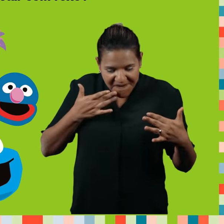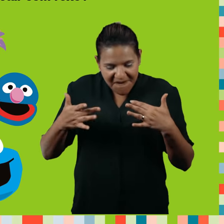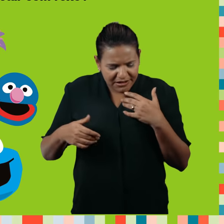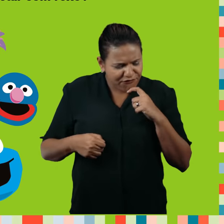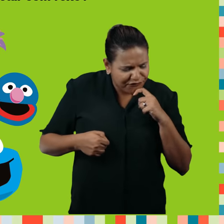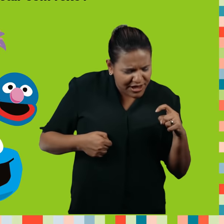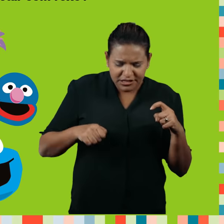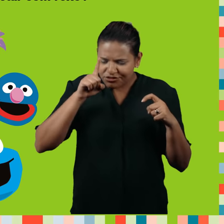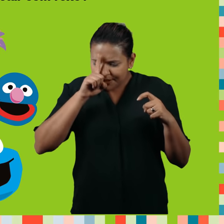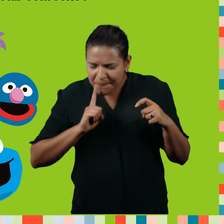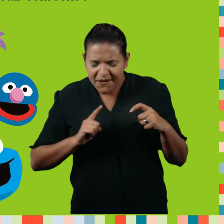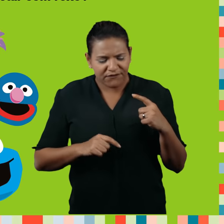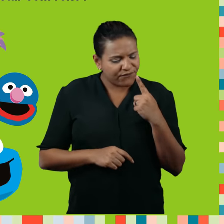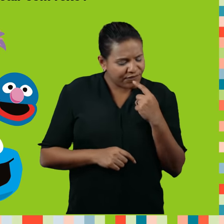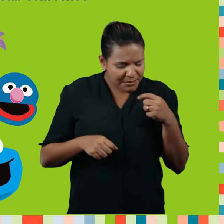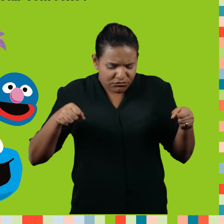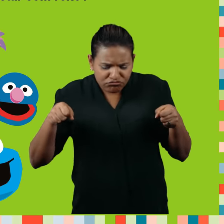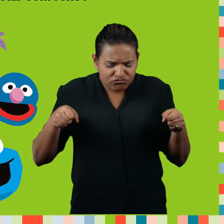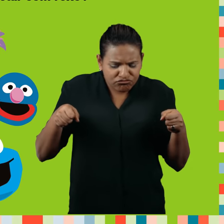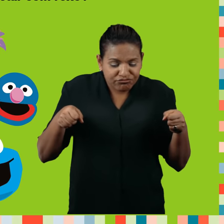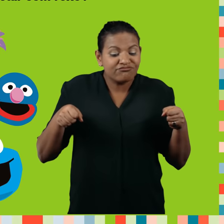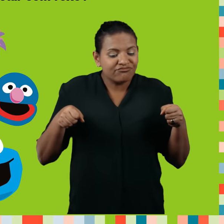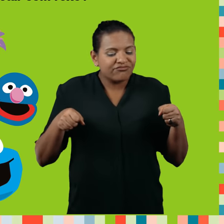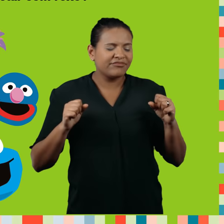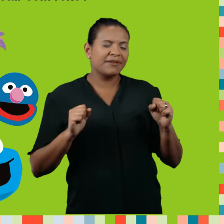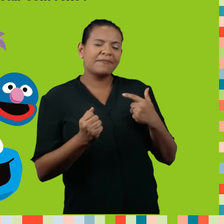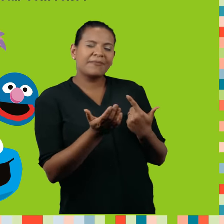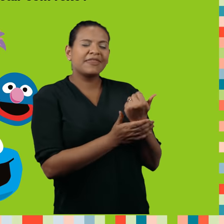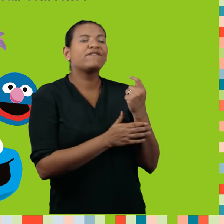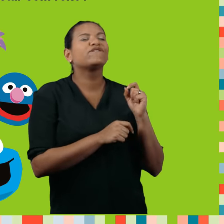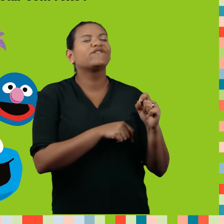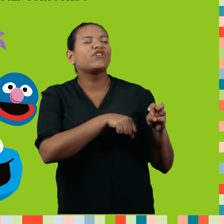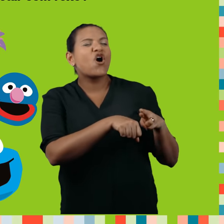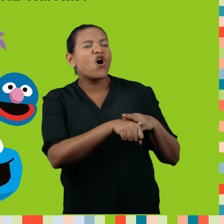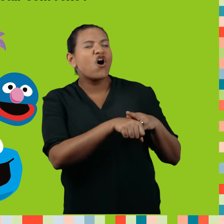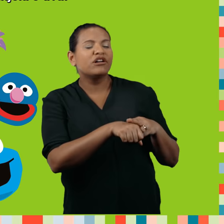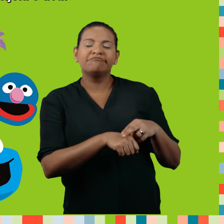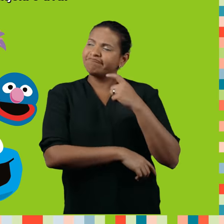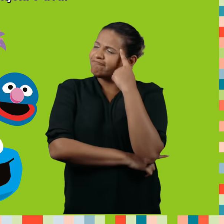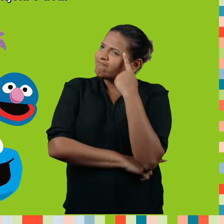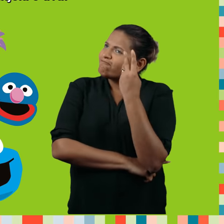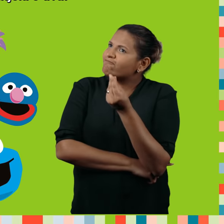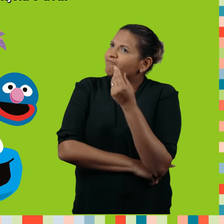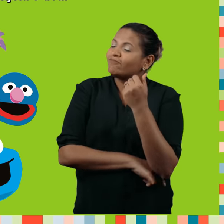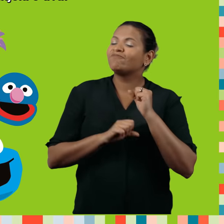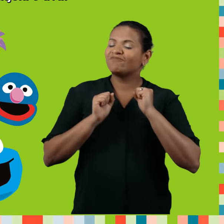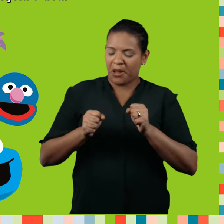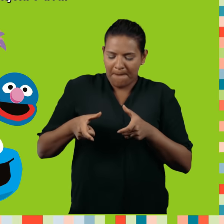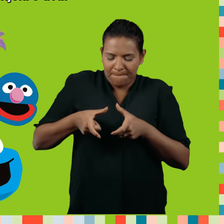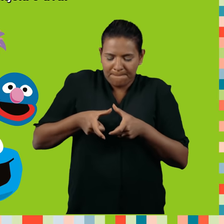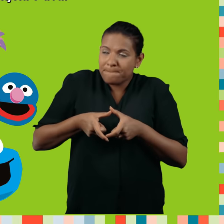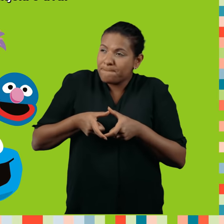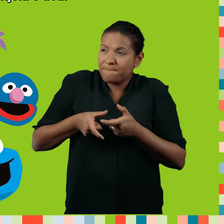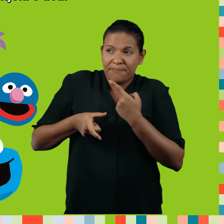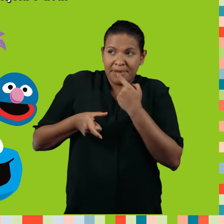já tem verde, amarelo, vermelho... que tal completar com roxo? Tem